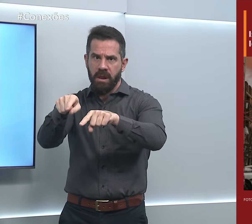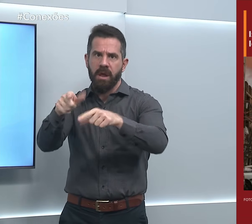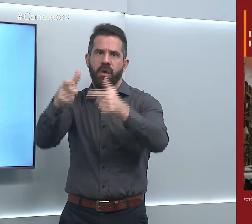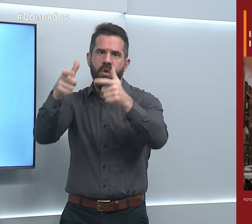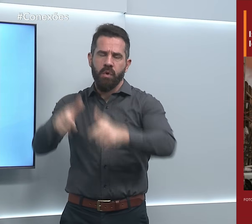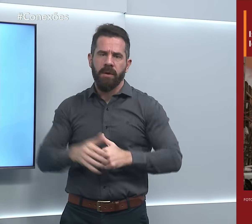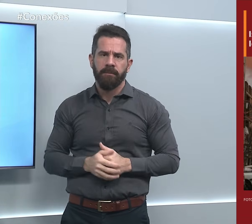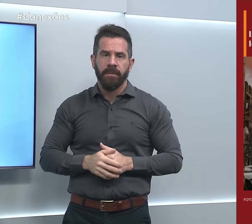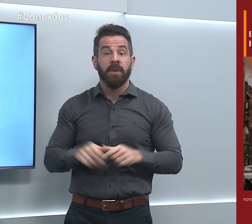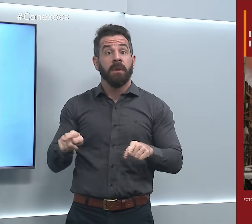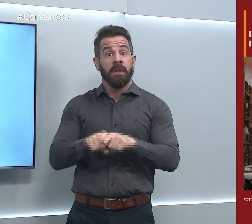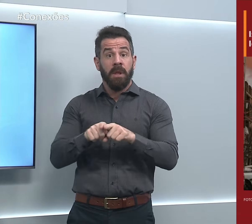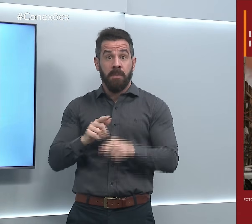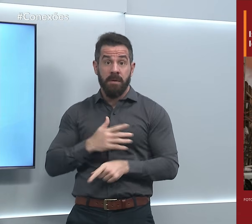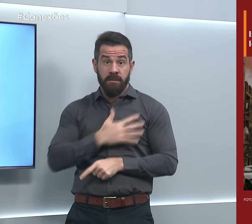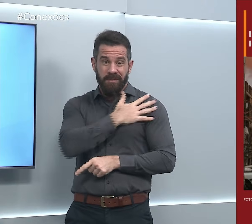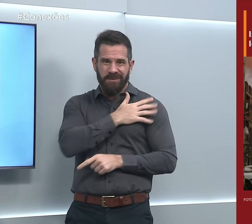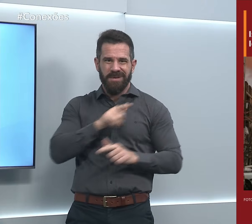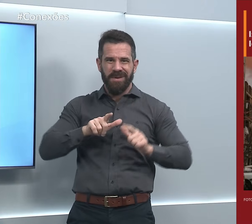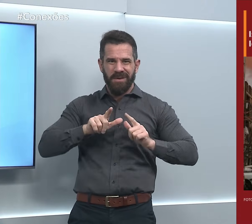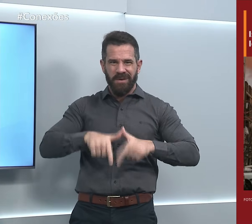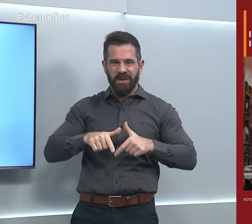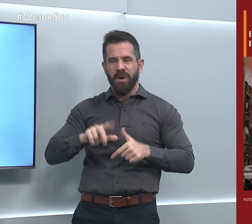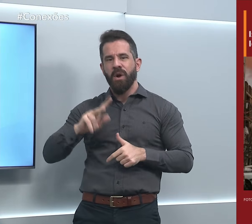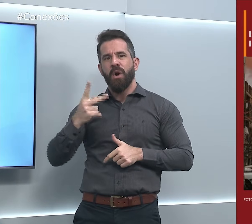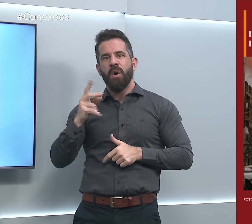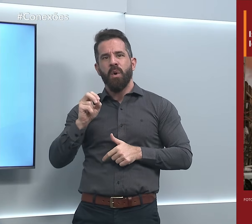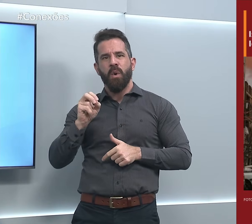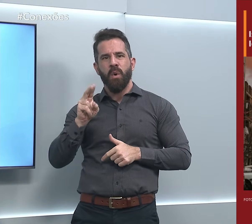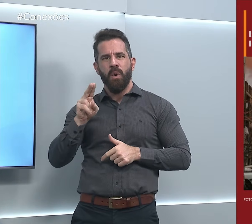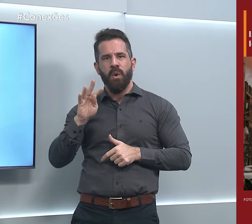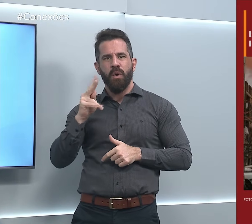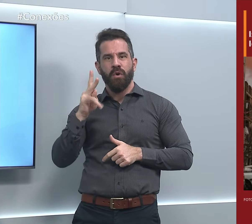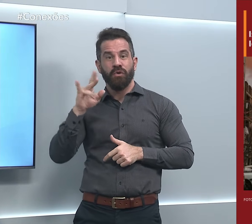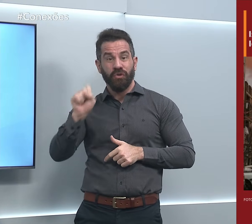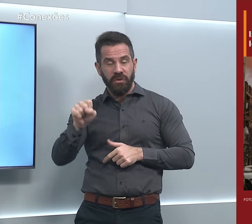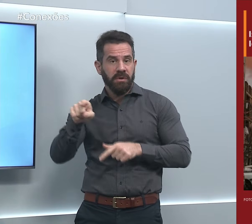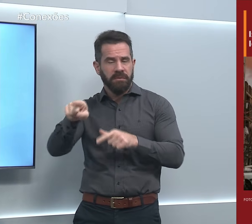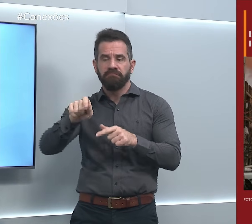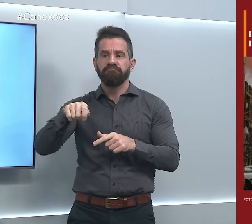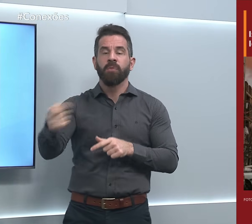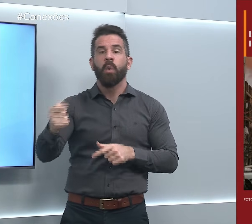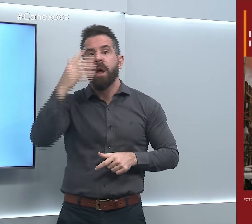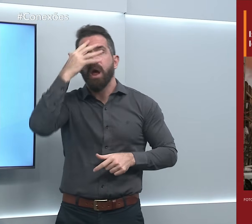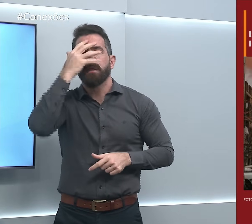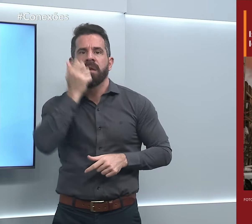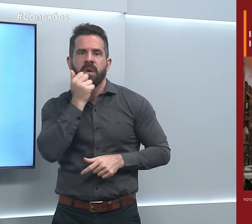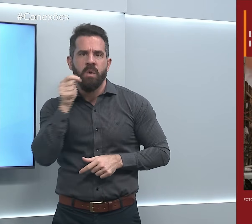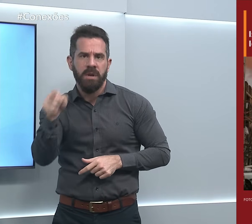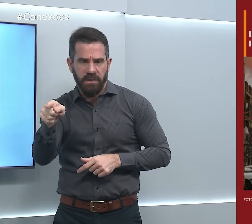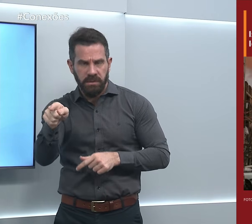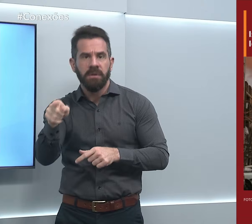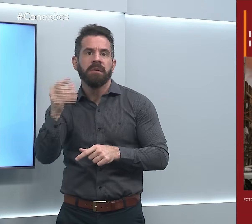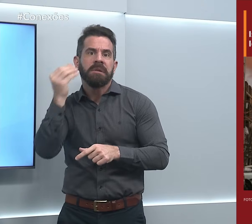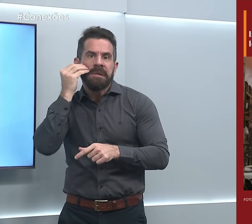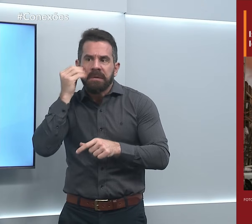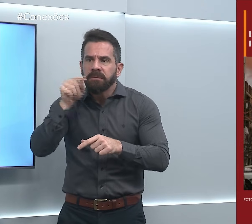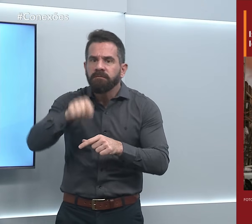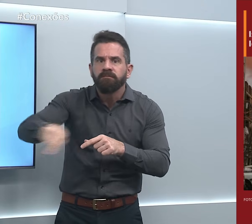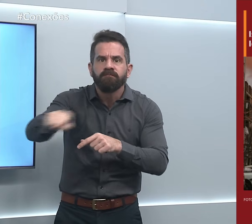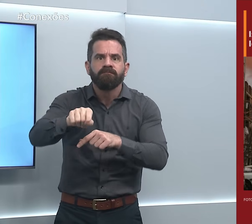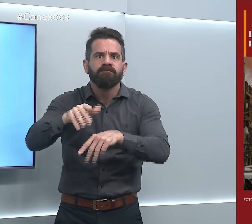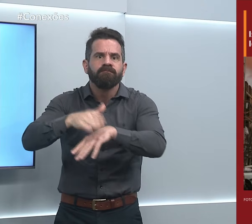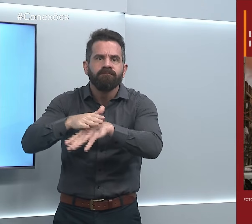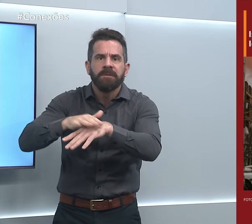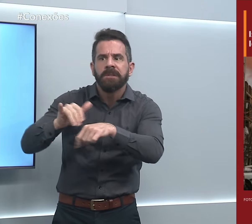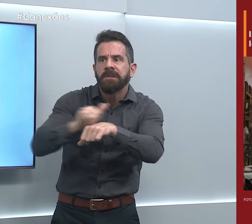país também se referiram aos Houthis como terroristas, que estariam usando a infraestrutura